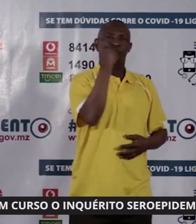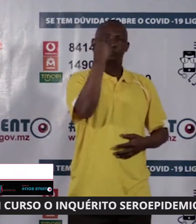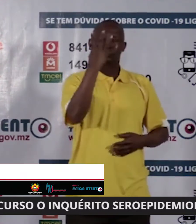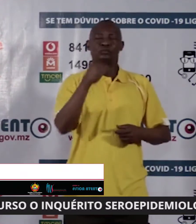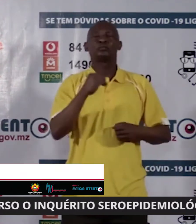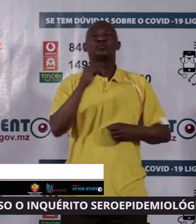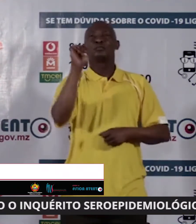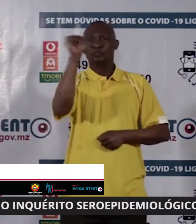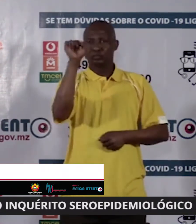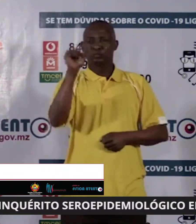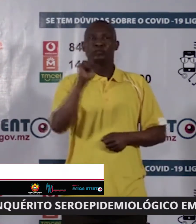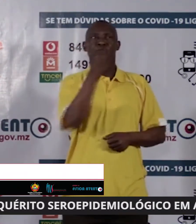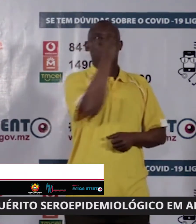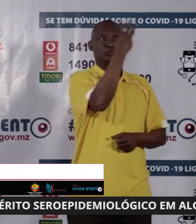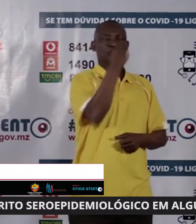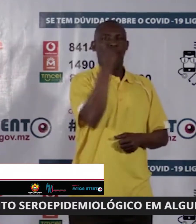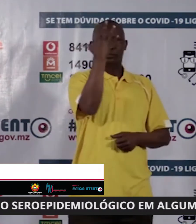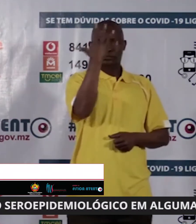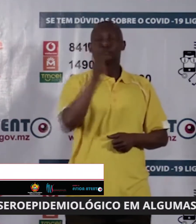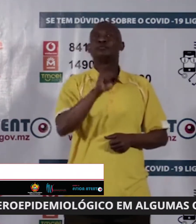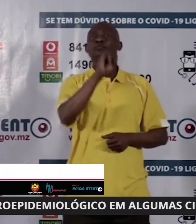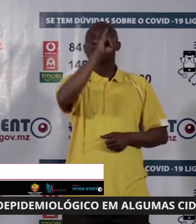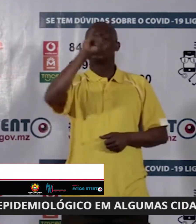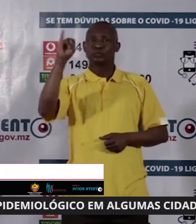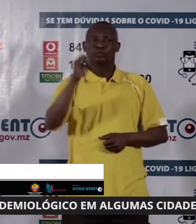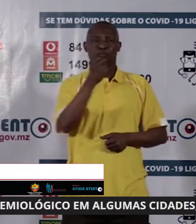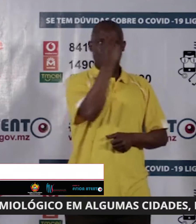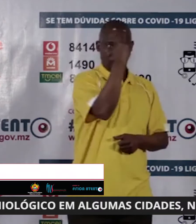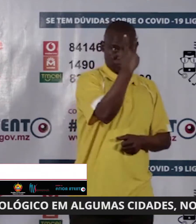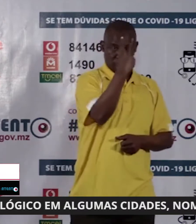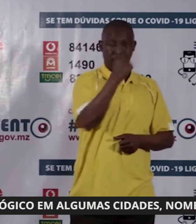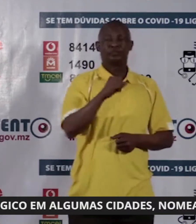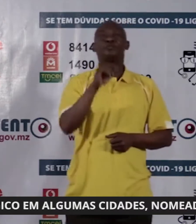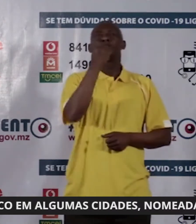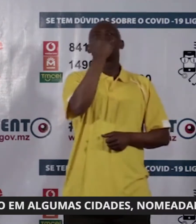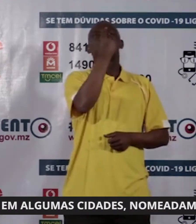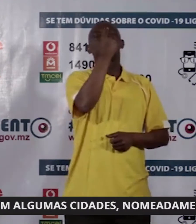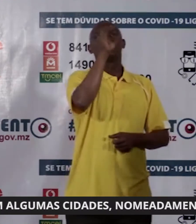Sofala, 2 de Inhambane, 113 de Gaza,